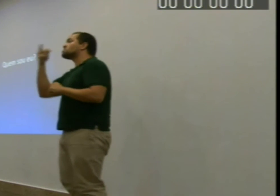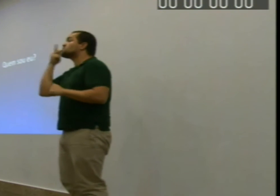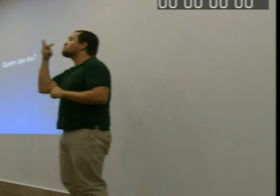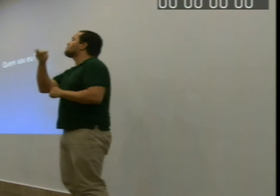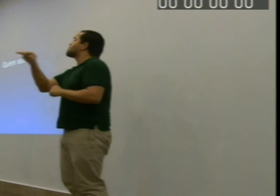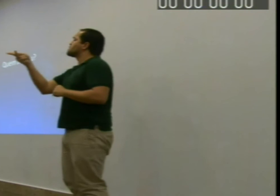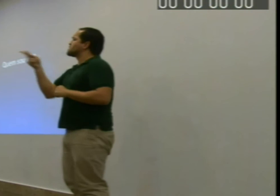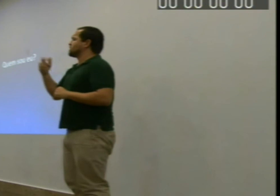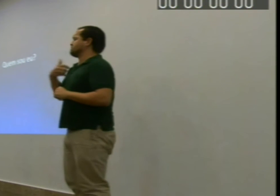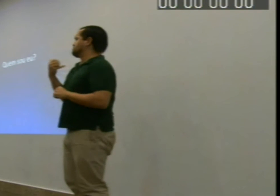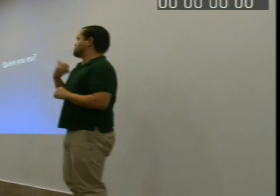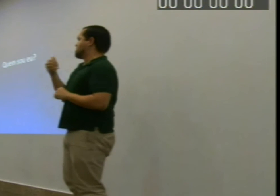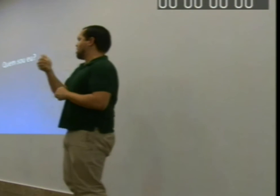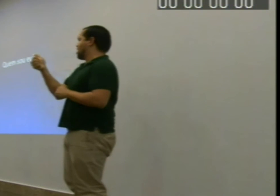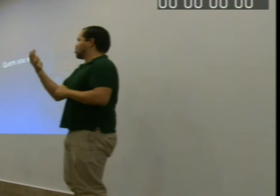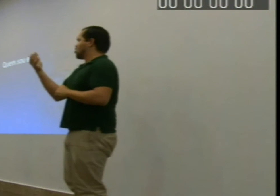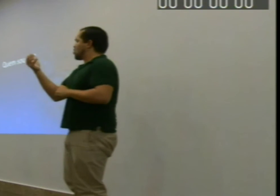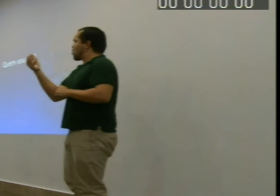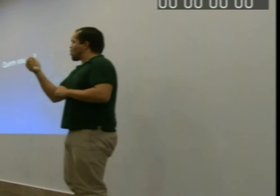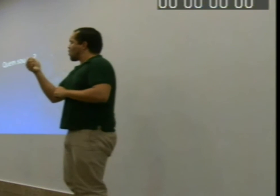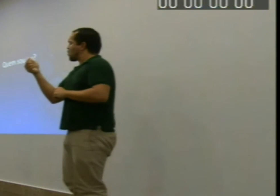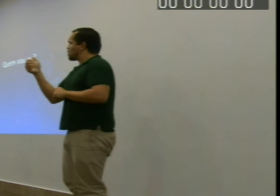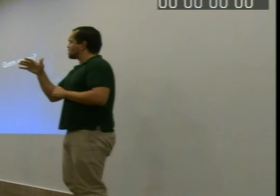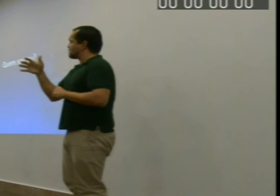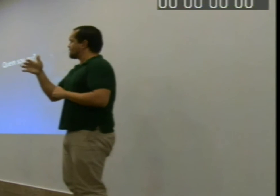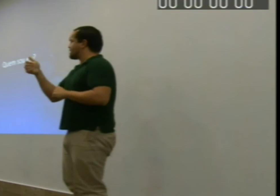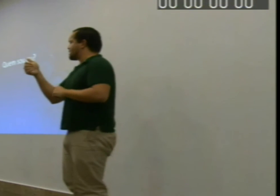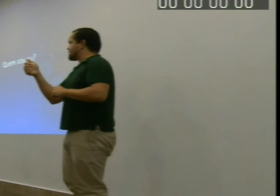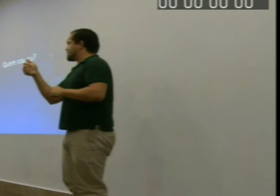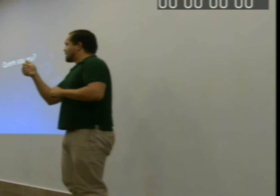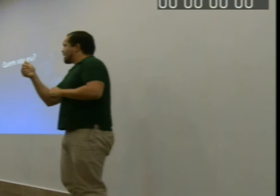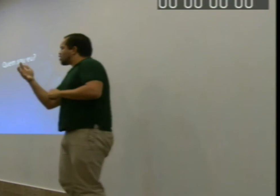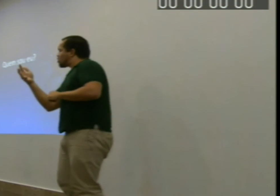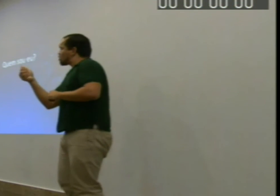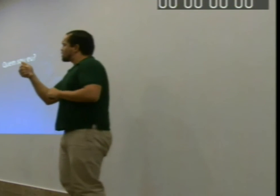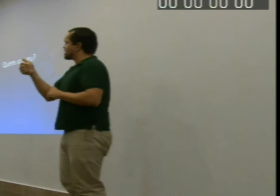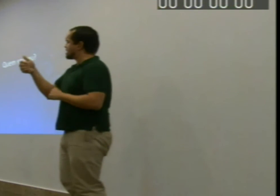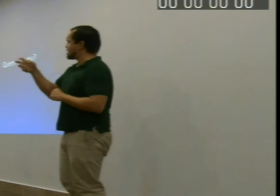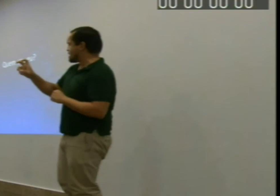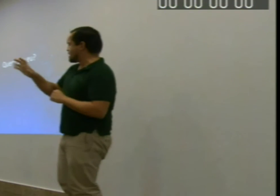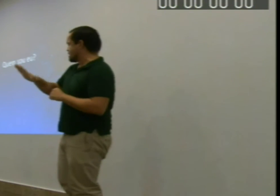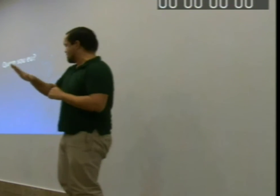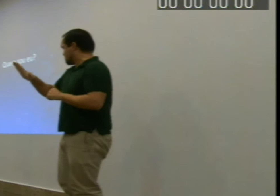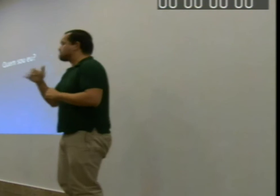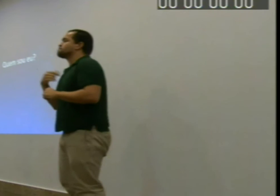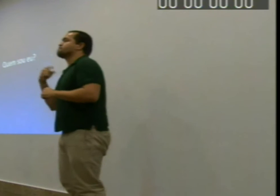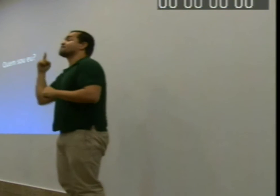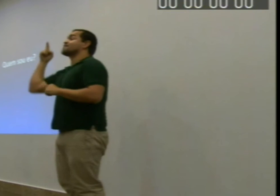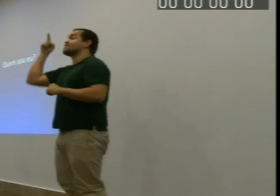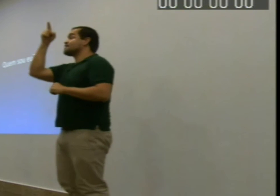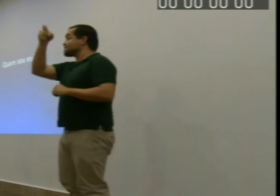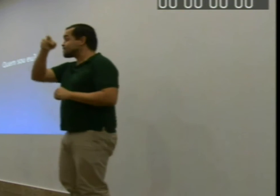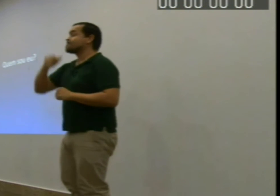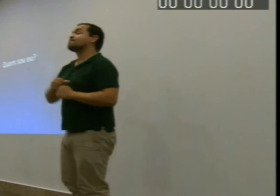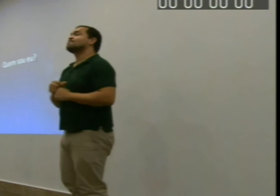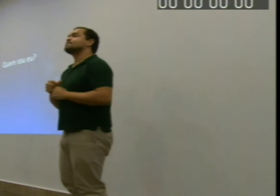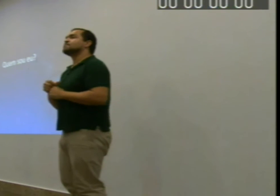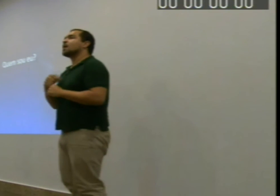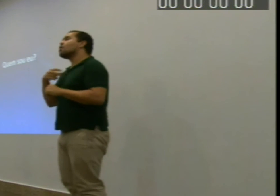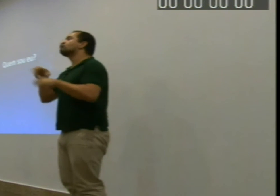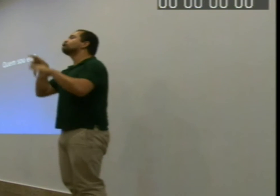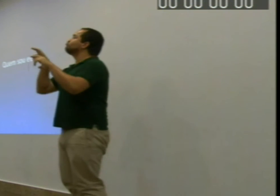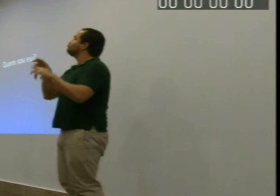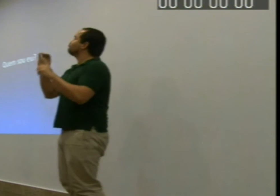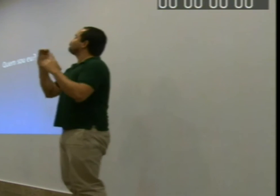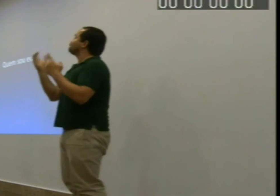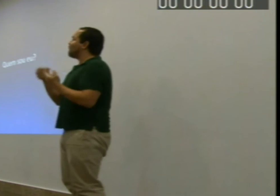chegando lá eu vi eu tinha mais ou menos uns 16 anos 14 15 anos mais ou menos e eu fui